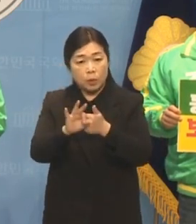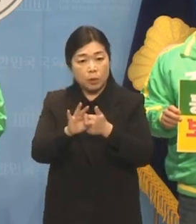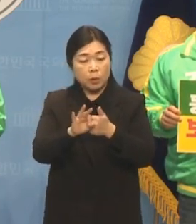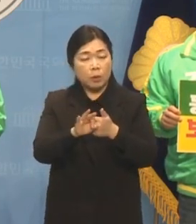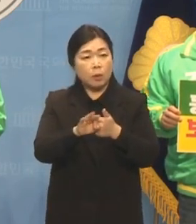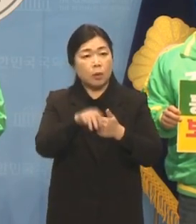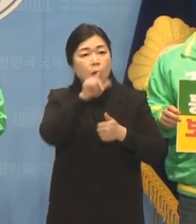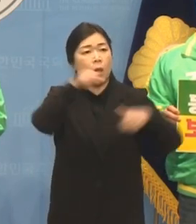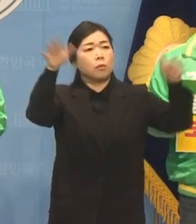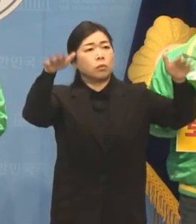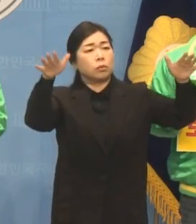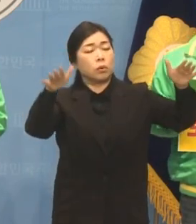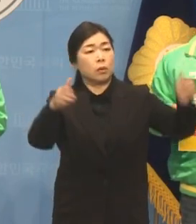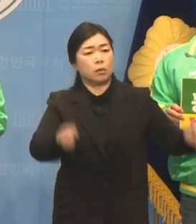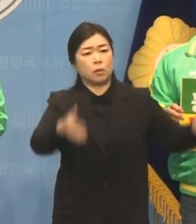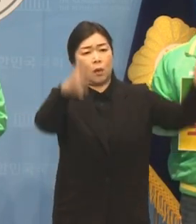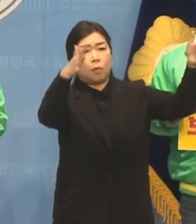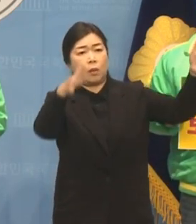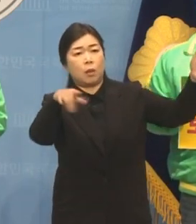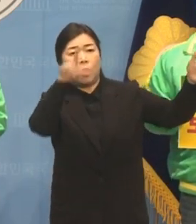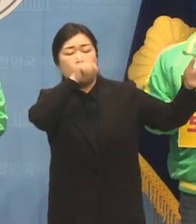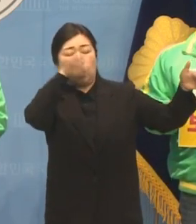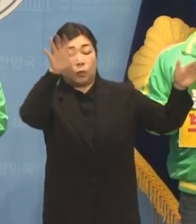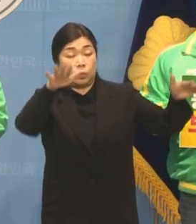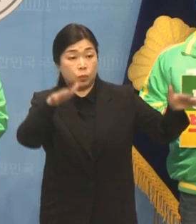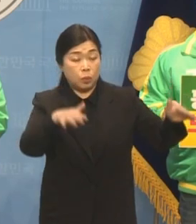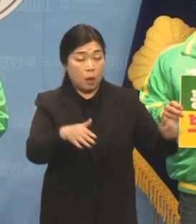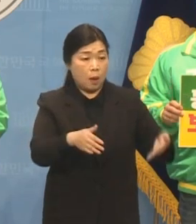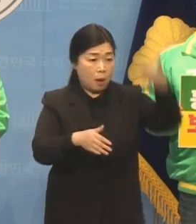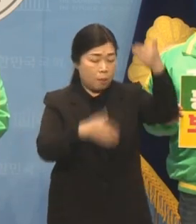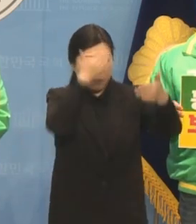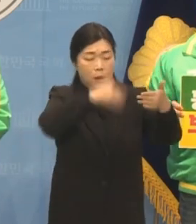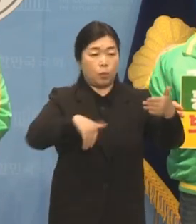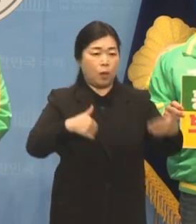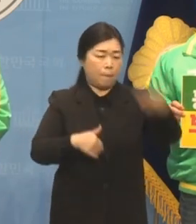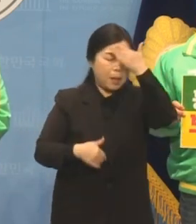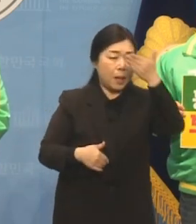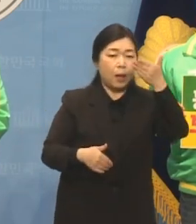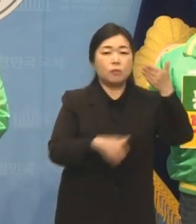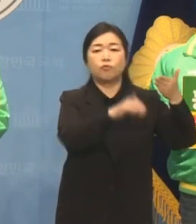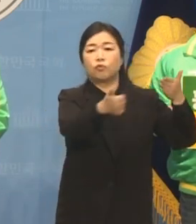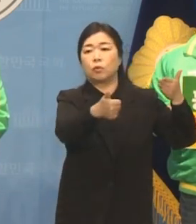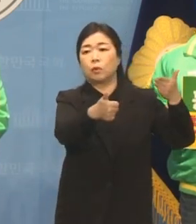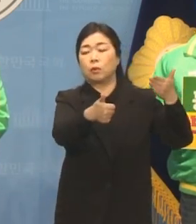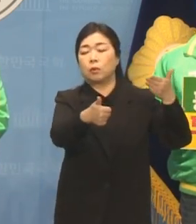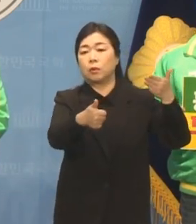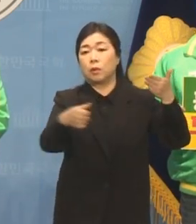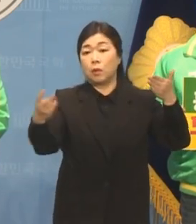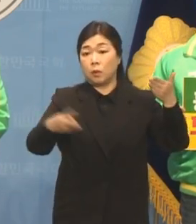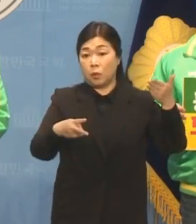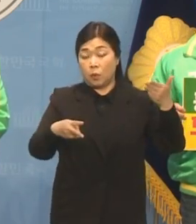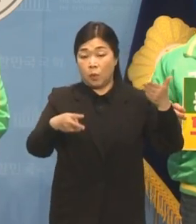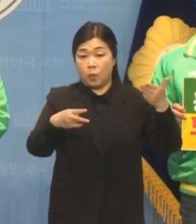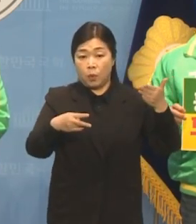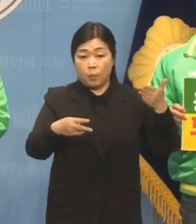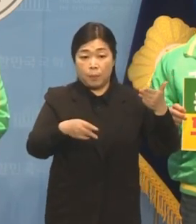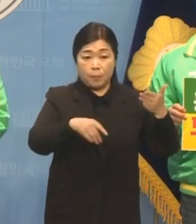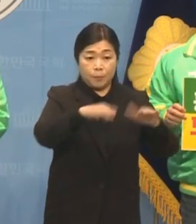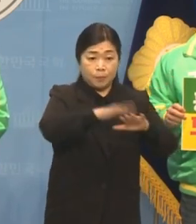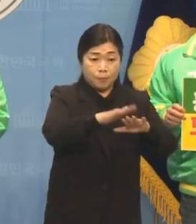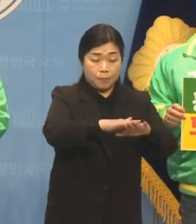건물 유리창과 투명 방음벽에 충돌해 사망합니다. 또한 인간이 의무적으로 파놓은 콘크리트 농수로와